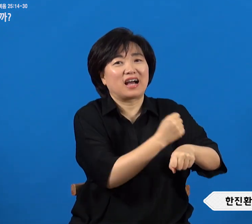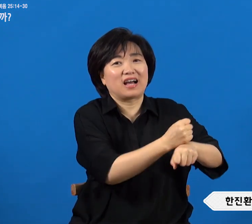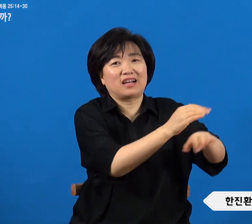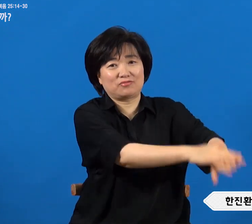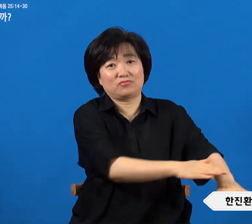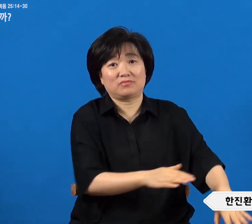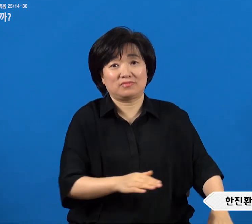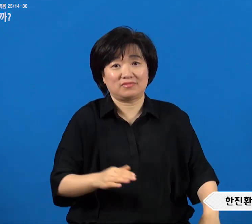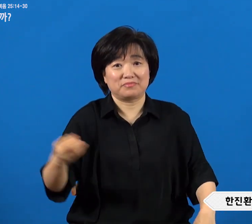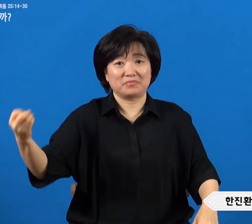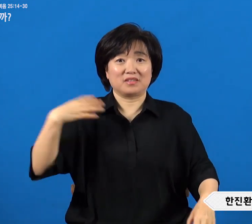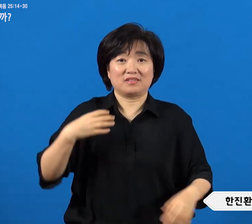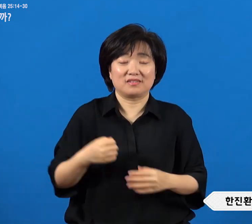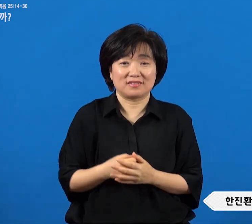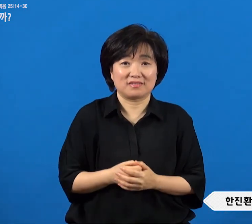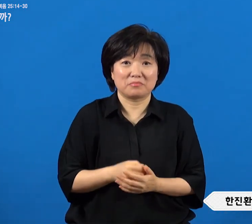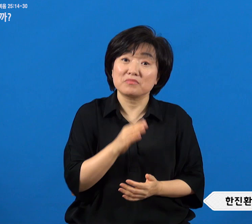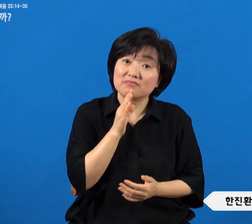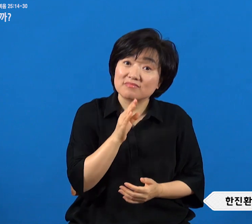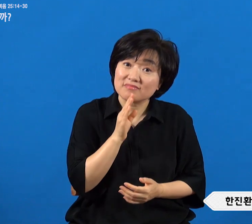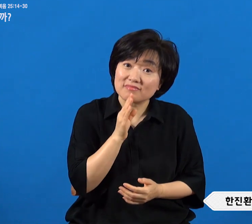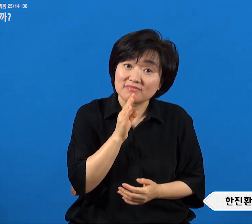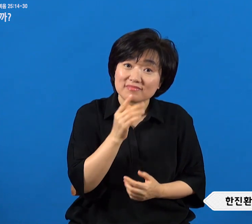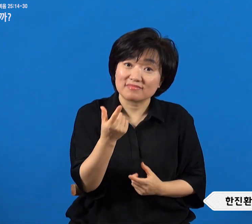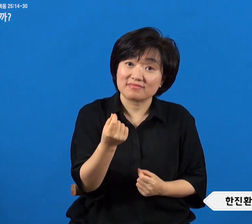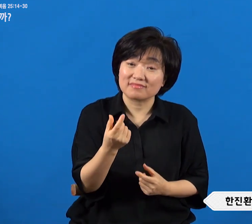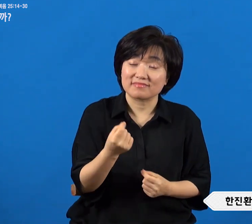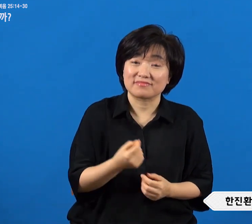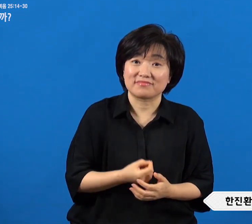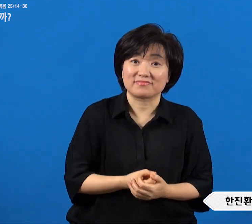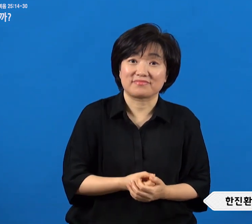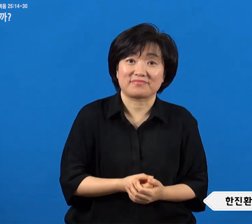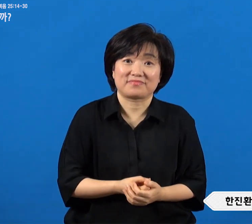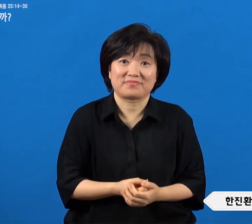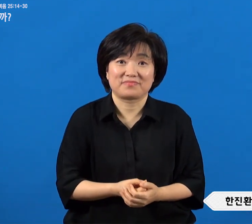맞는 말이죠? 생각해 보십시오. 맞는 말 아닙니까?